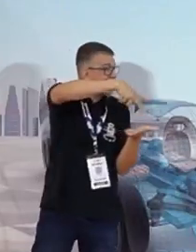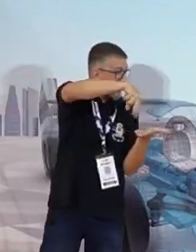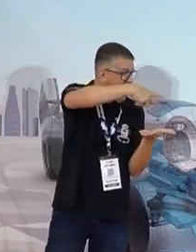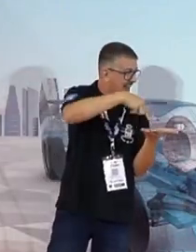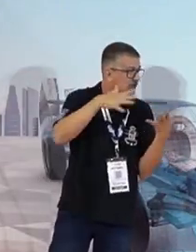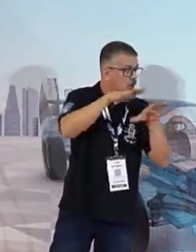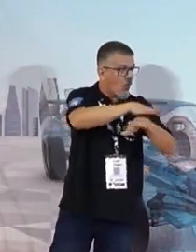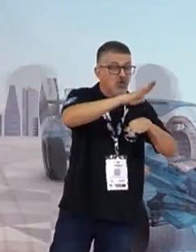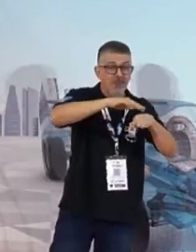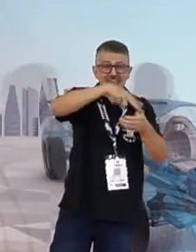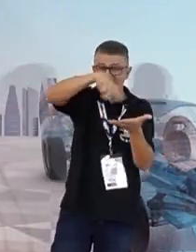pessoa pra dançar.